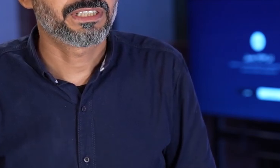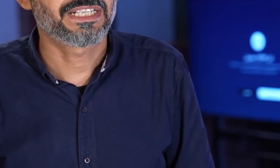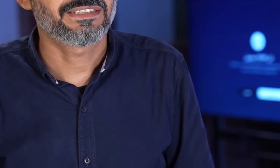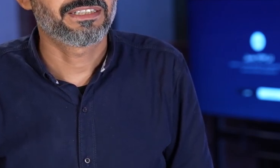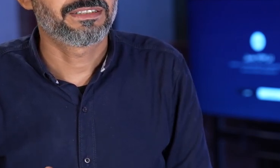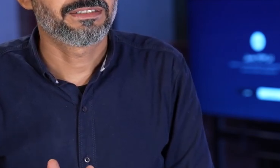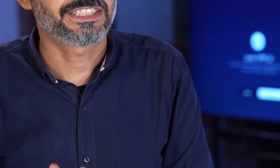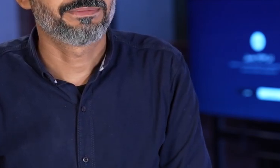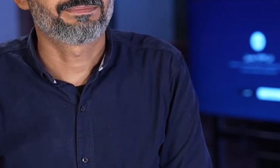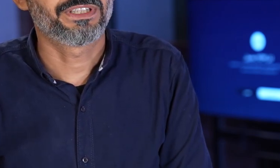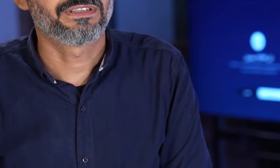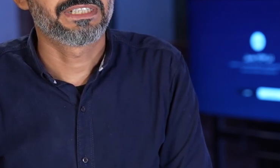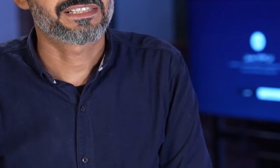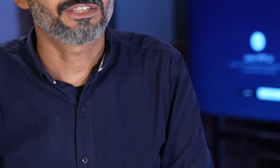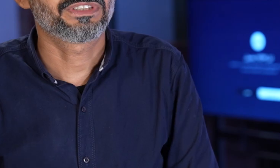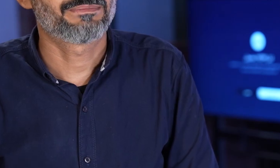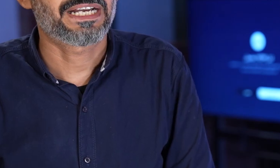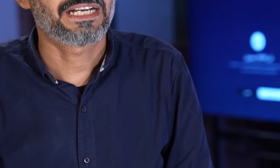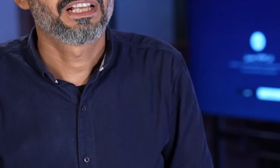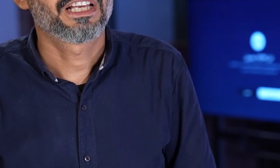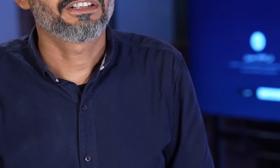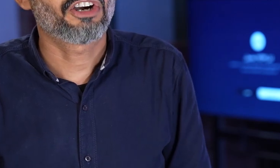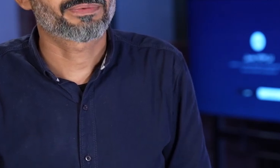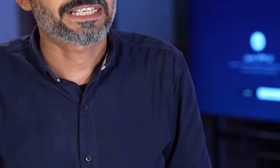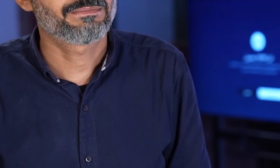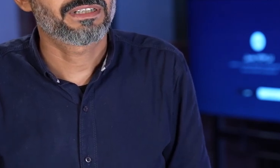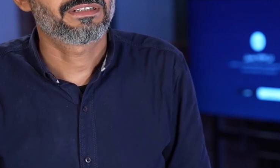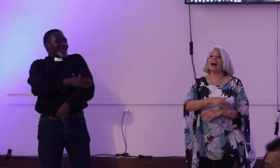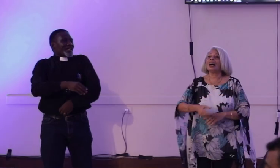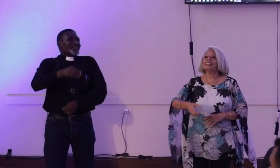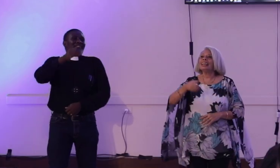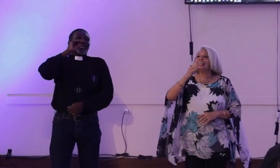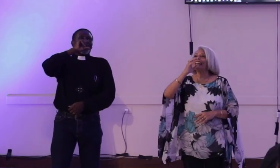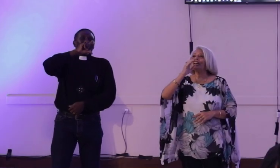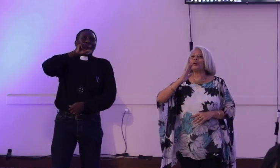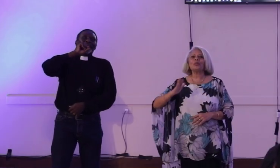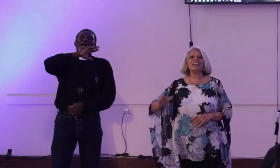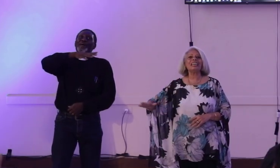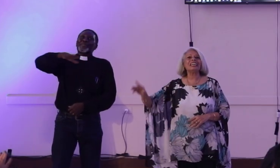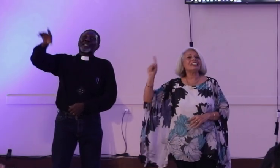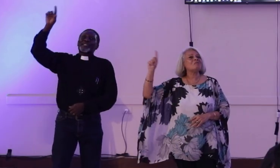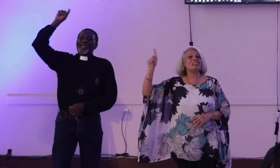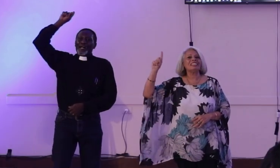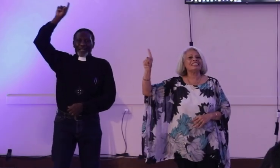إن إحنا نجيب الناس دي ونجمعها لأقرب خدمة موجودة قائمة بالفعل عندهم في المكان دو